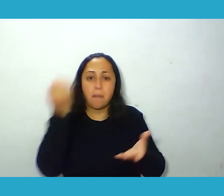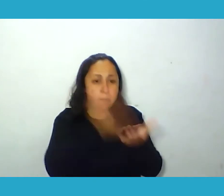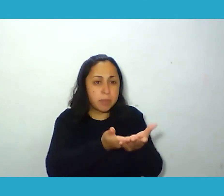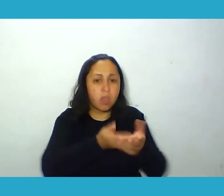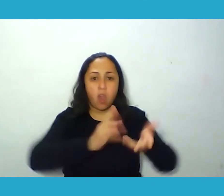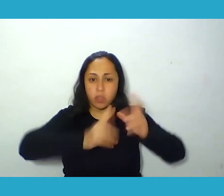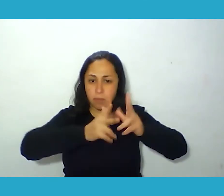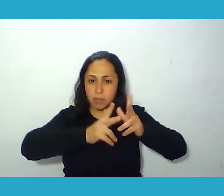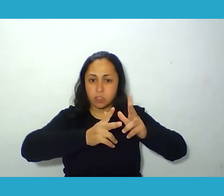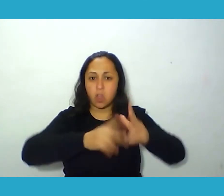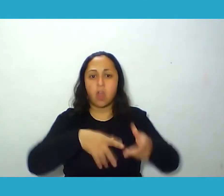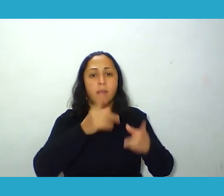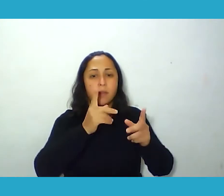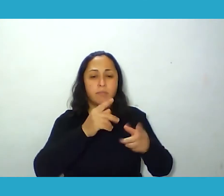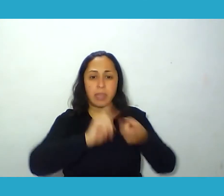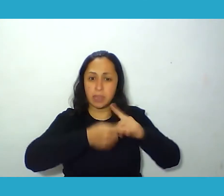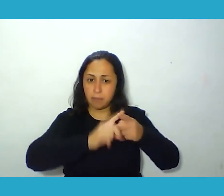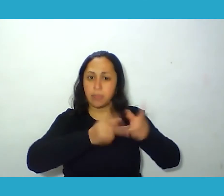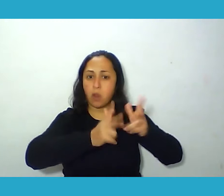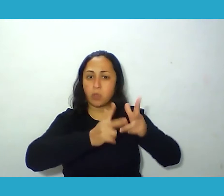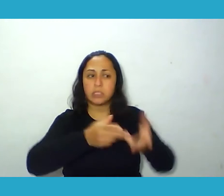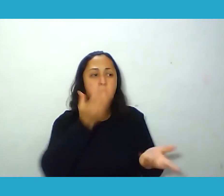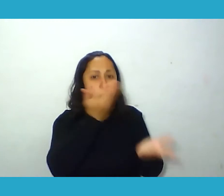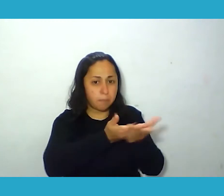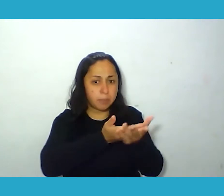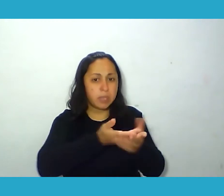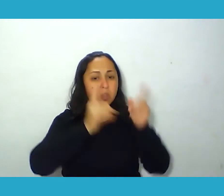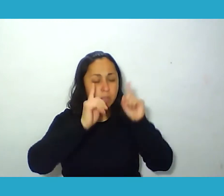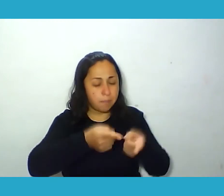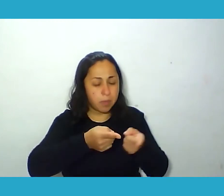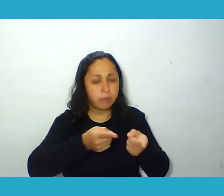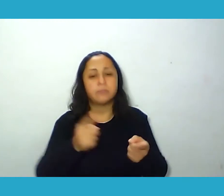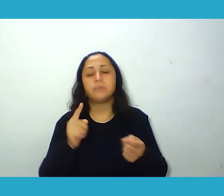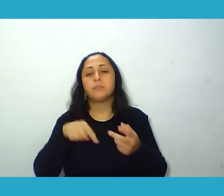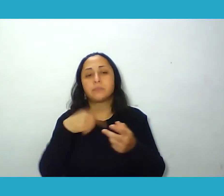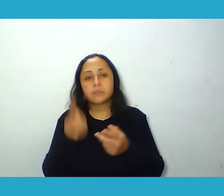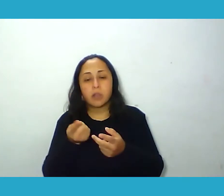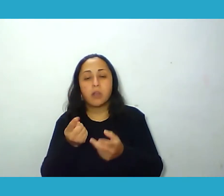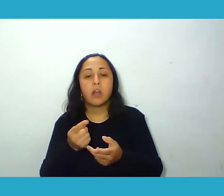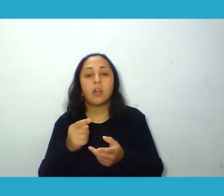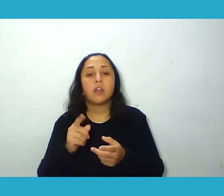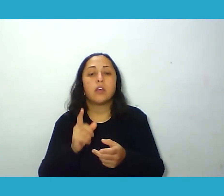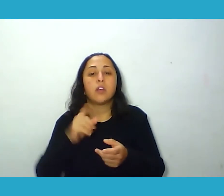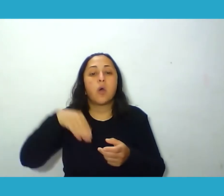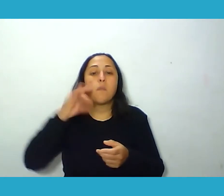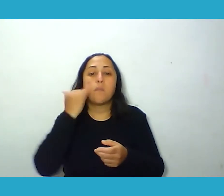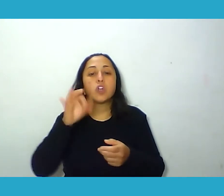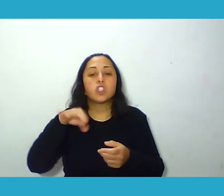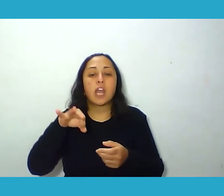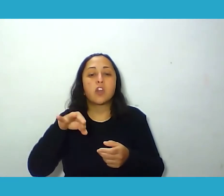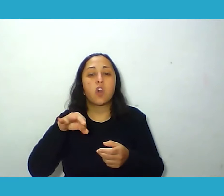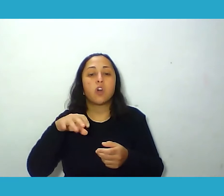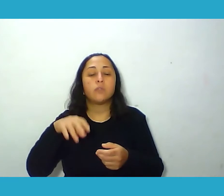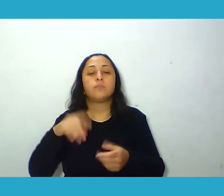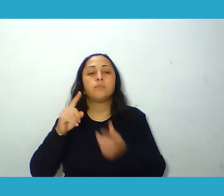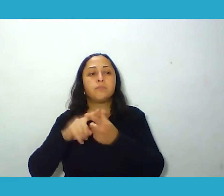señas. La moderadora procede a aclarar algunas de las dudas planteadas. Seguidamente toma la palabra el señor Moyano Cortés Hernán